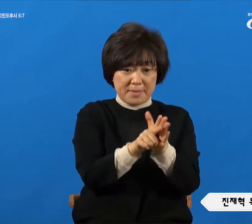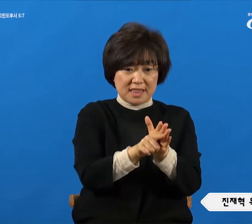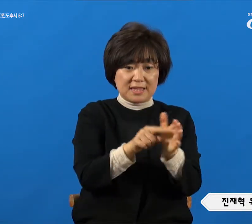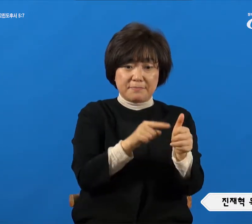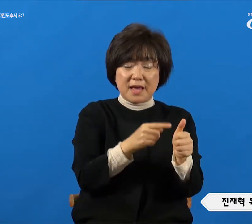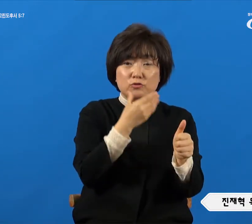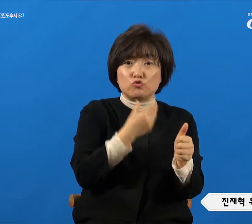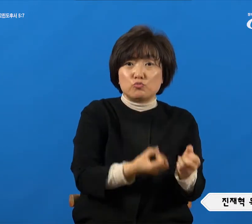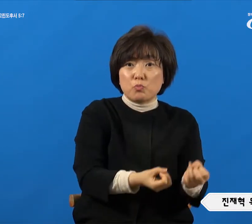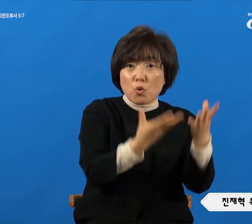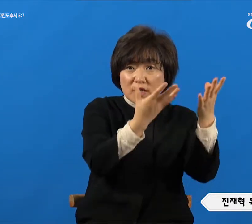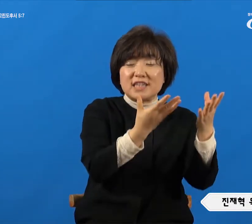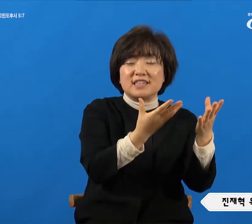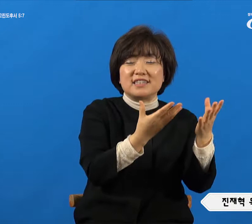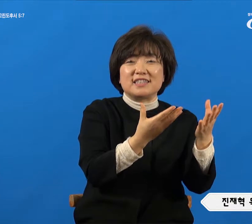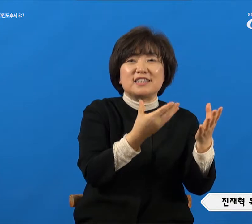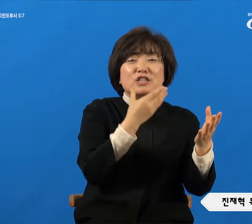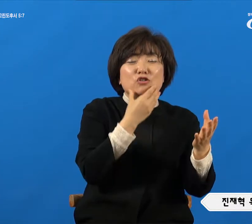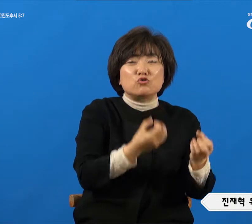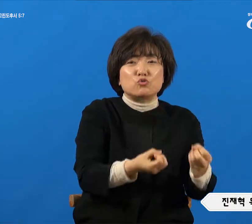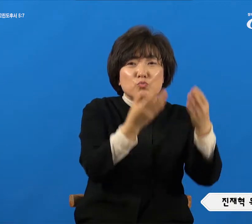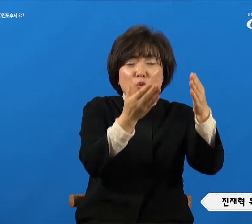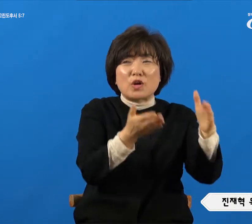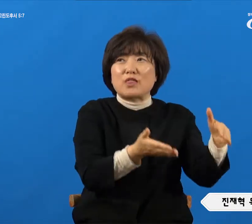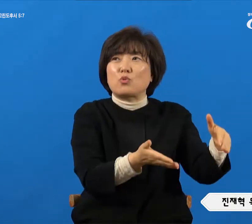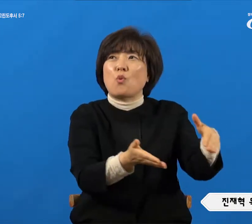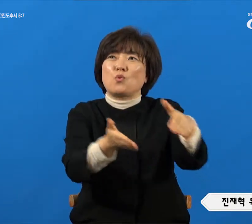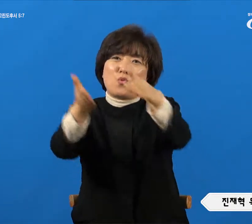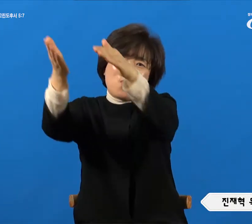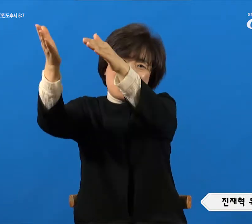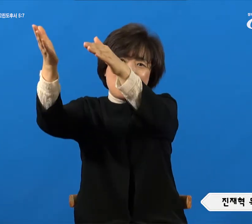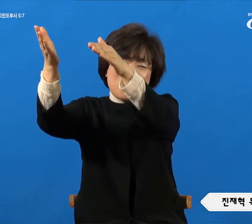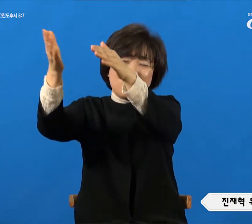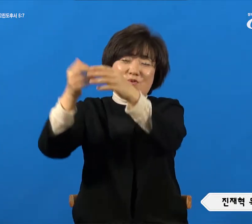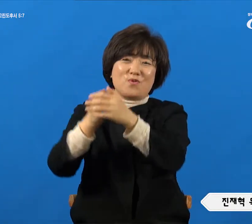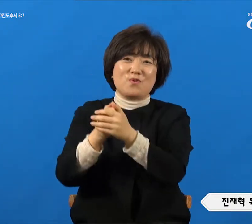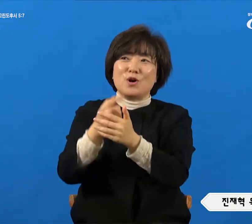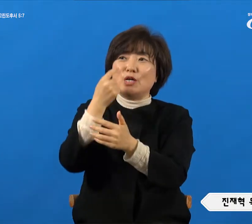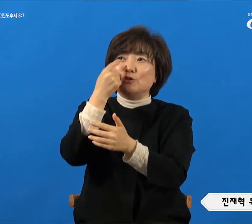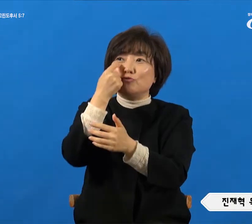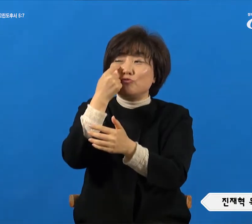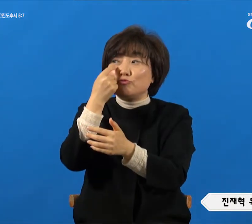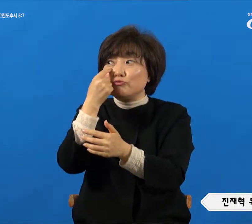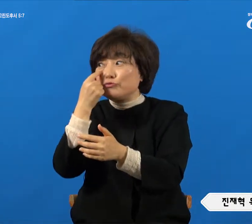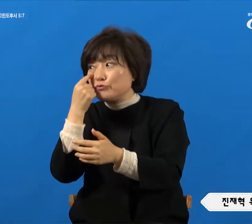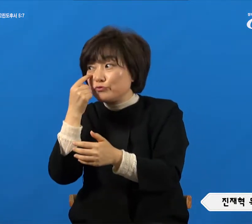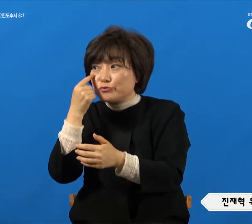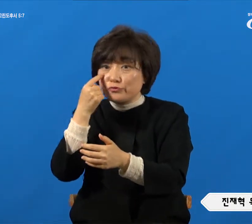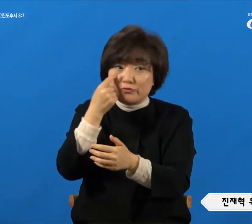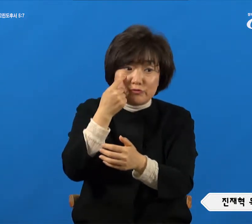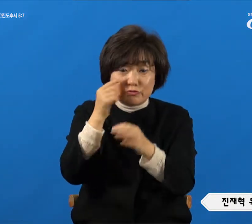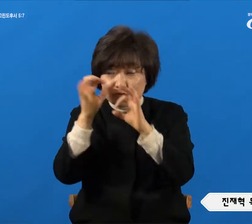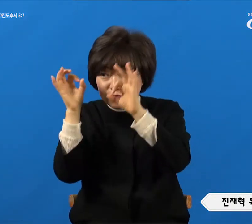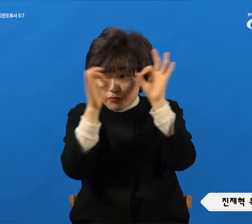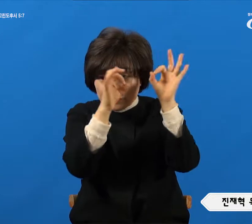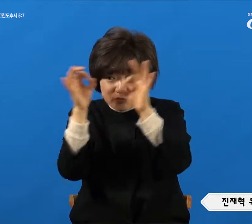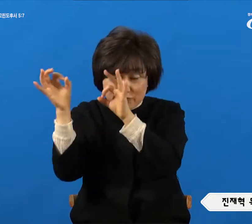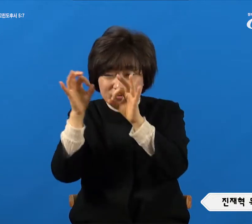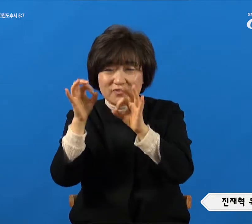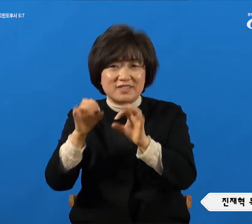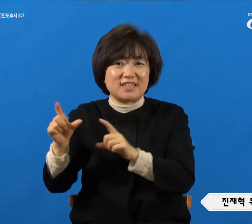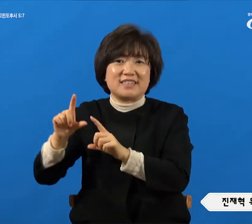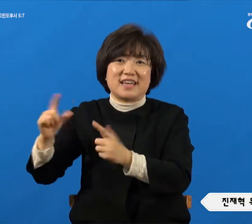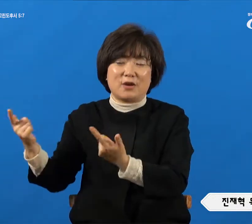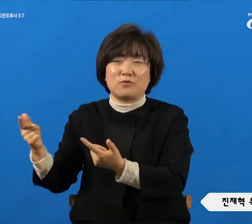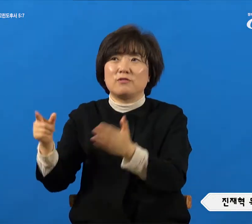믿음의 축복이 축복의 통로가 됩니다. 눈에 보이는 대로 움직이지 아니하고 믿음으로